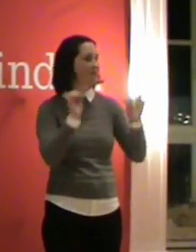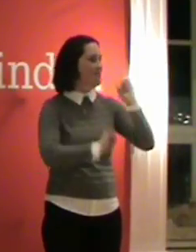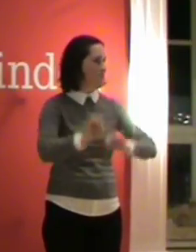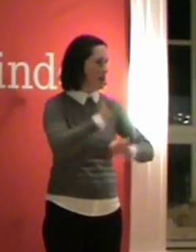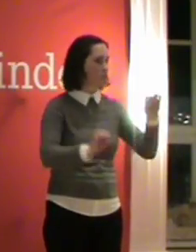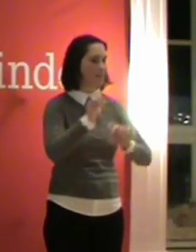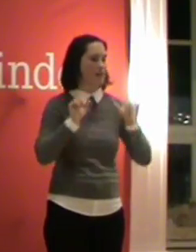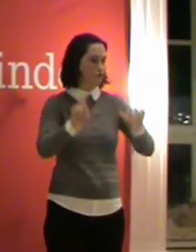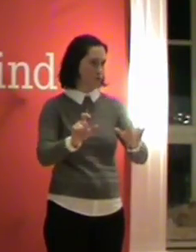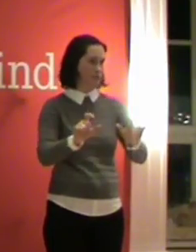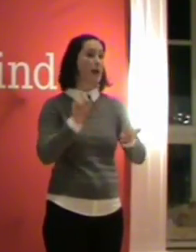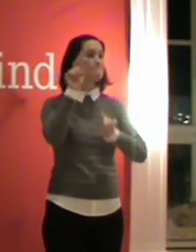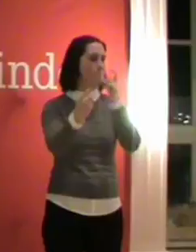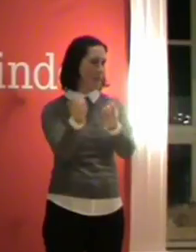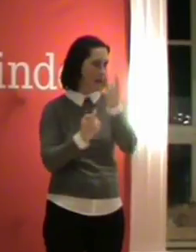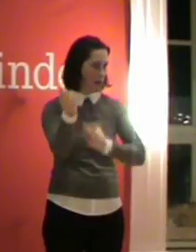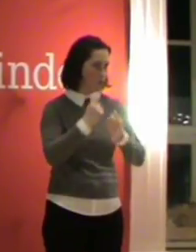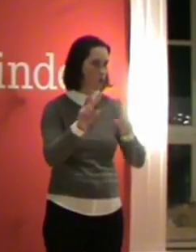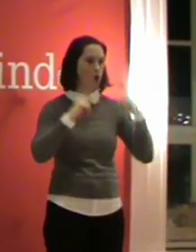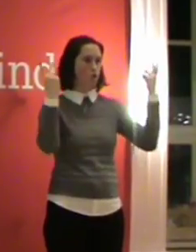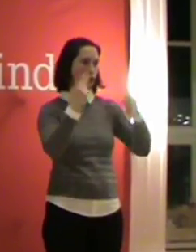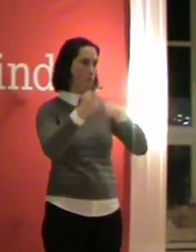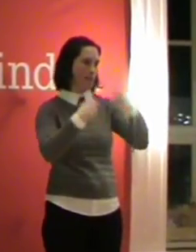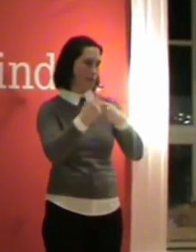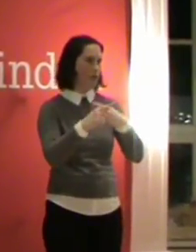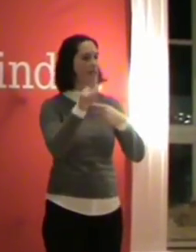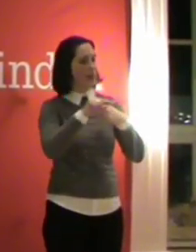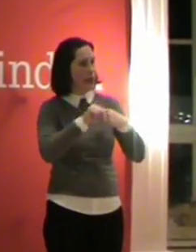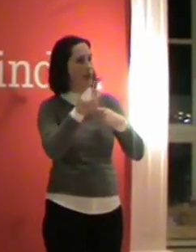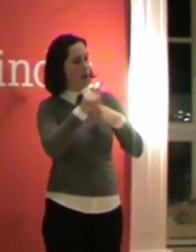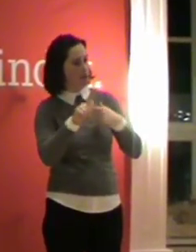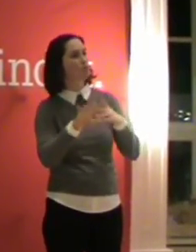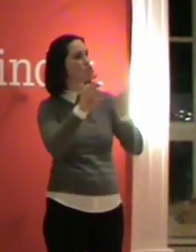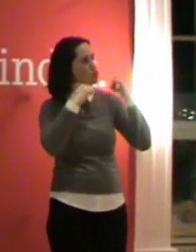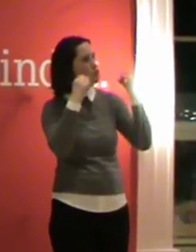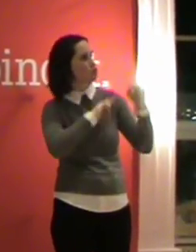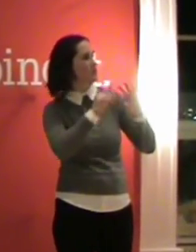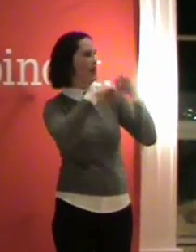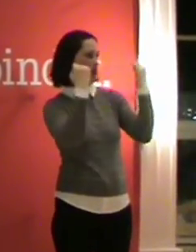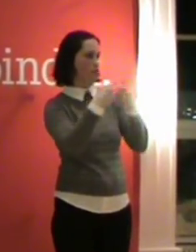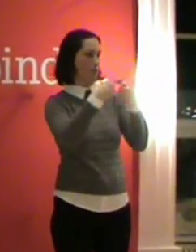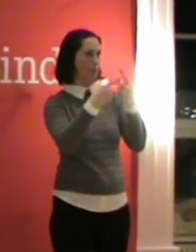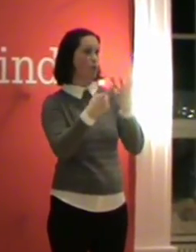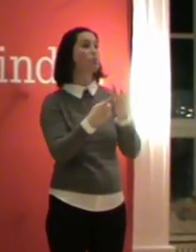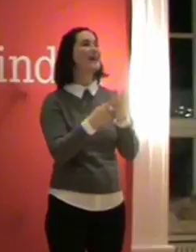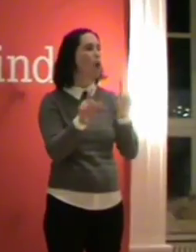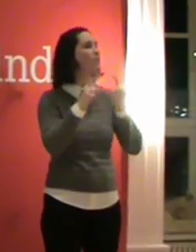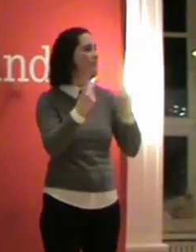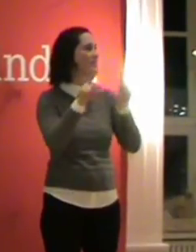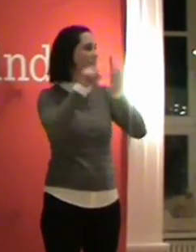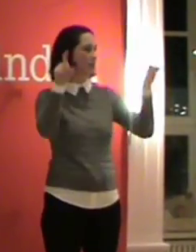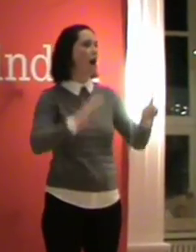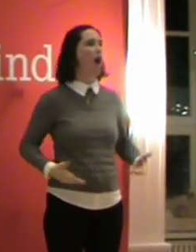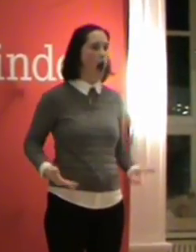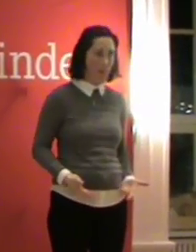Gewaltprävention, Migration, Globalisierung, Neoliberalismus, Sozialstaat. Und besonders Armut. Und nun ist es ja so, wenn man